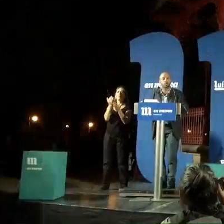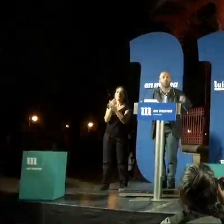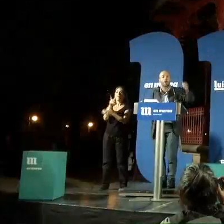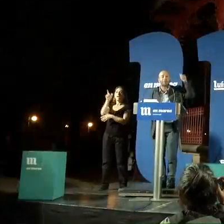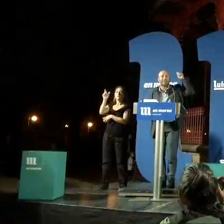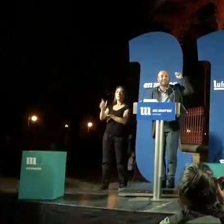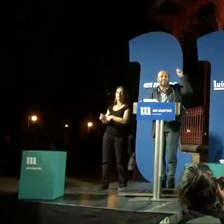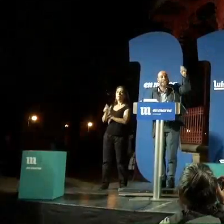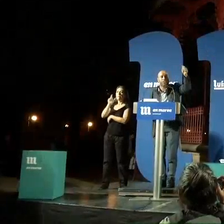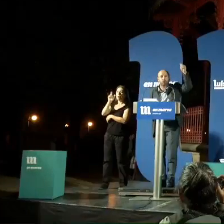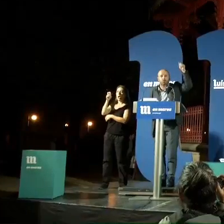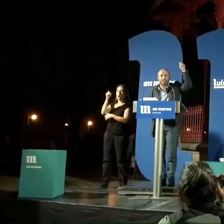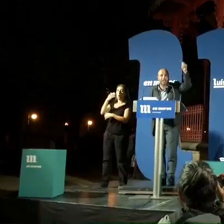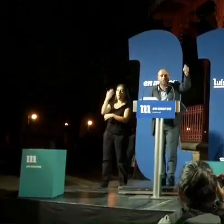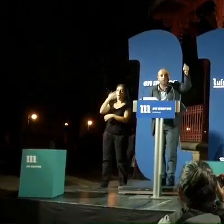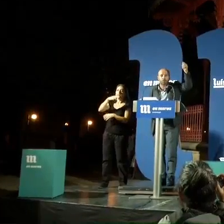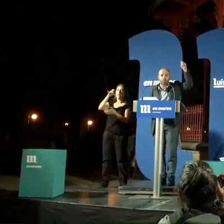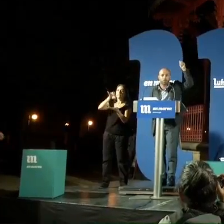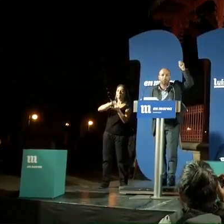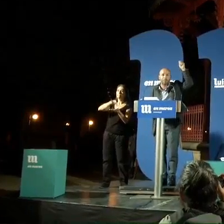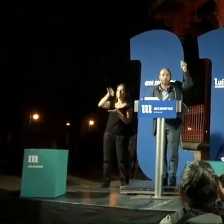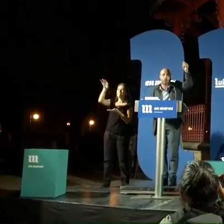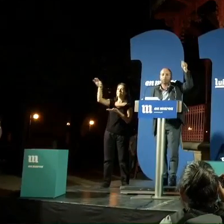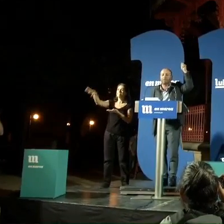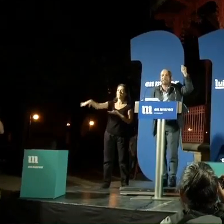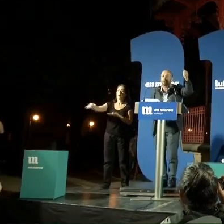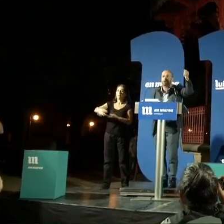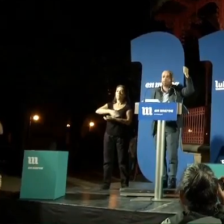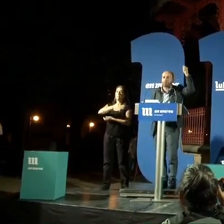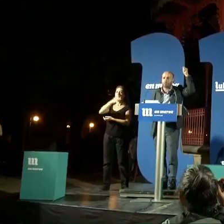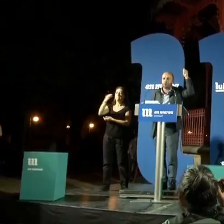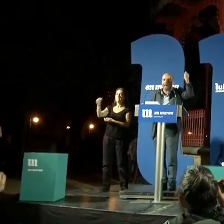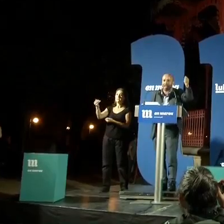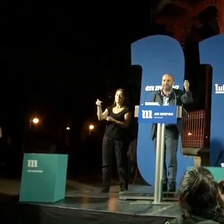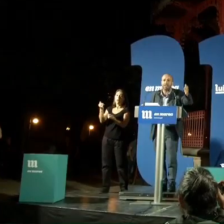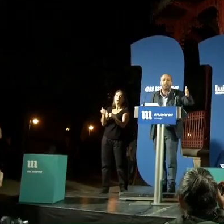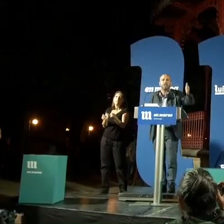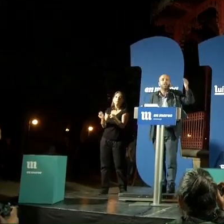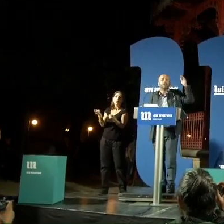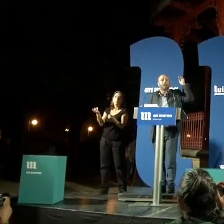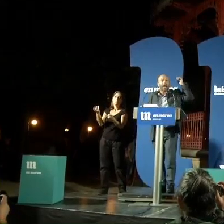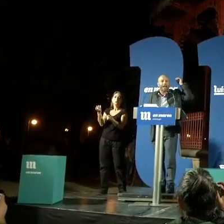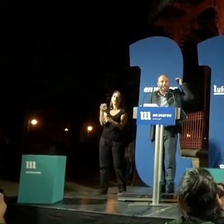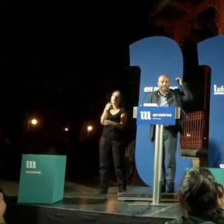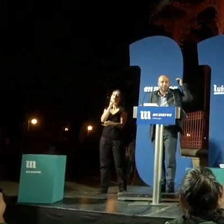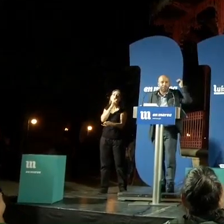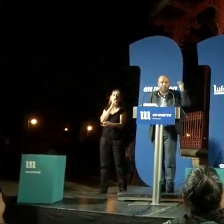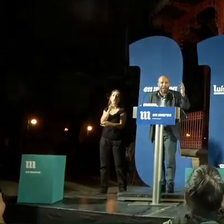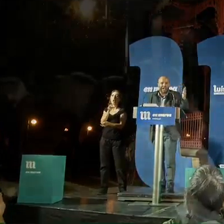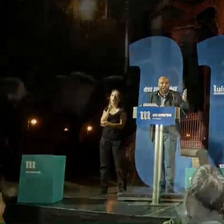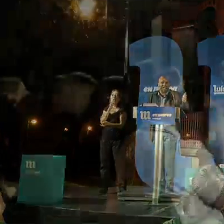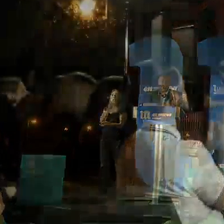Ainda nos deixou abaltar dos cargos como membro do Partido Popular. A